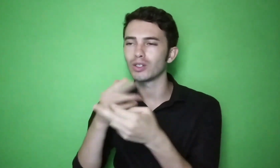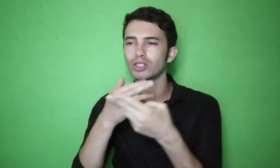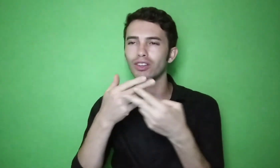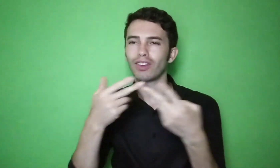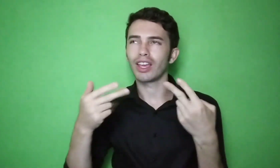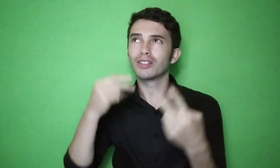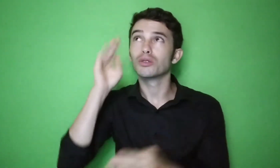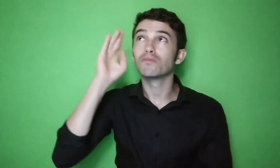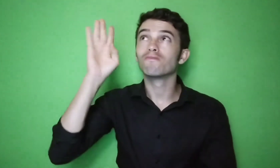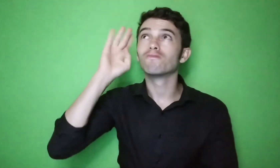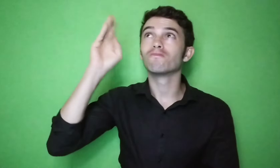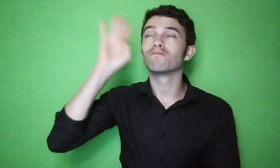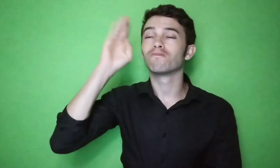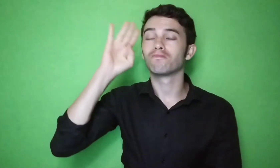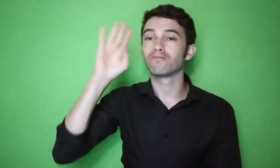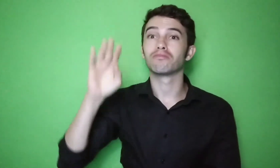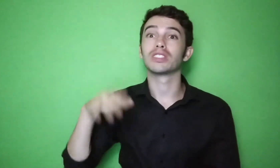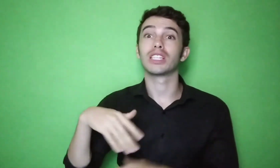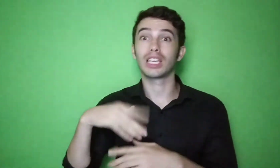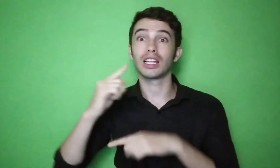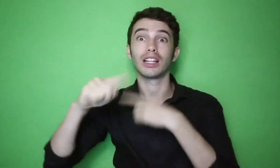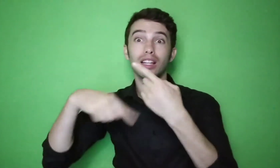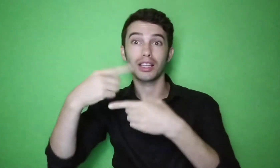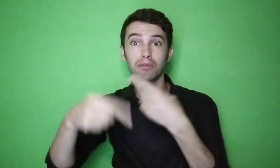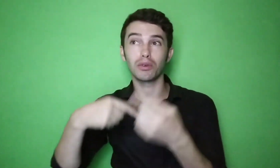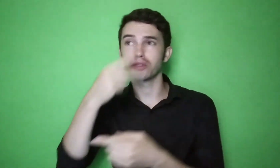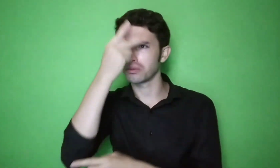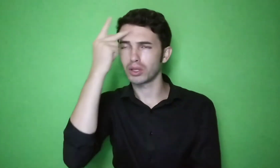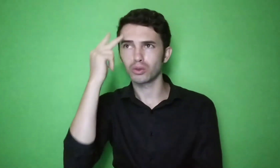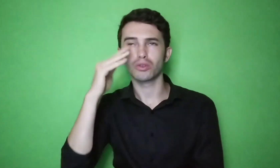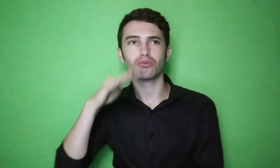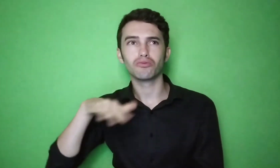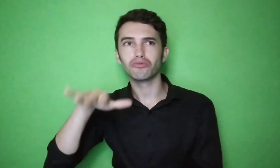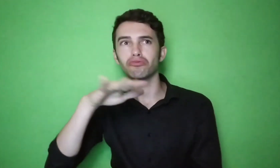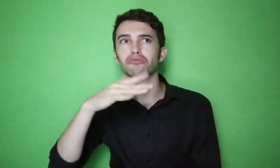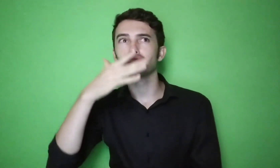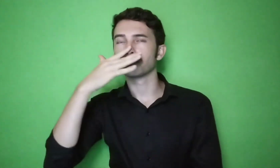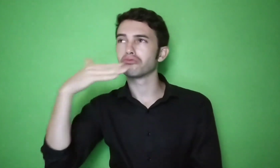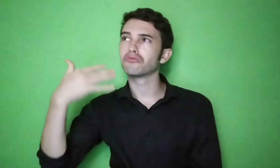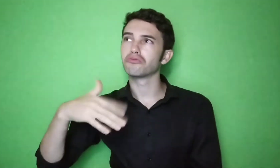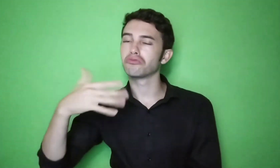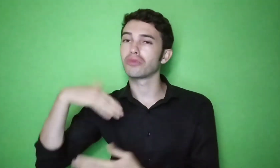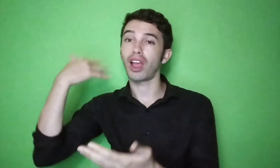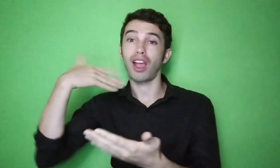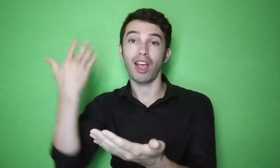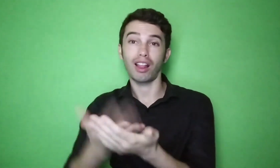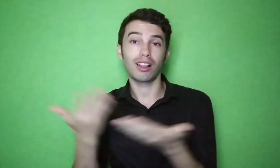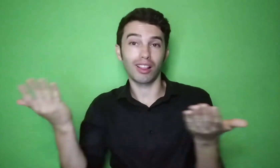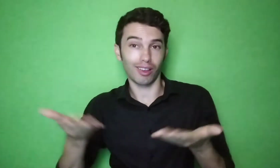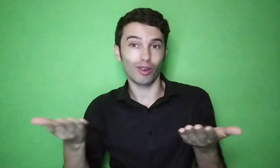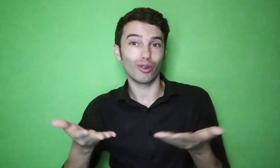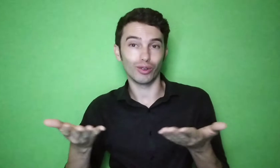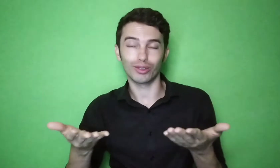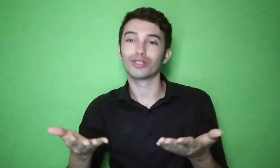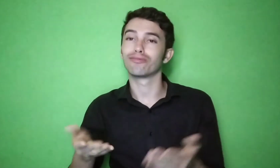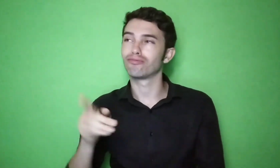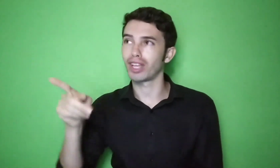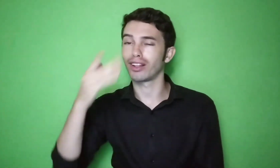Ele ensinou diversos pensamentos que depois se tornou muito popular e muito admirado por todas as